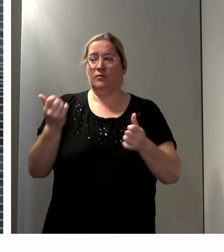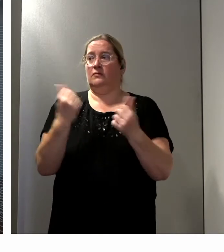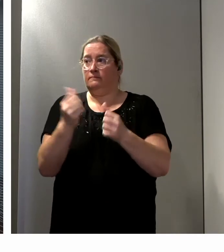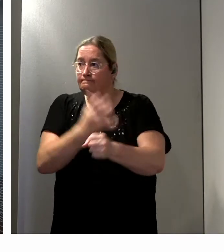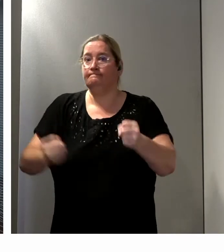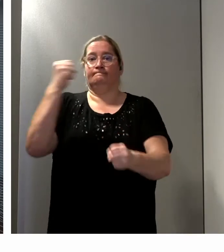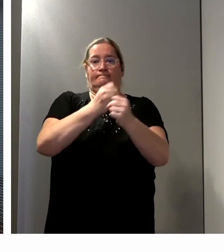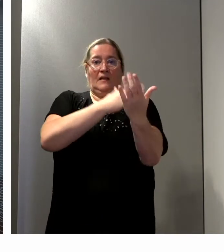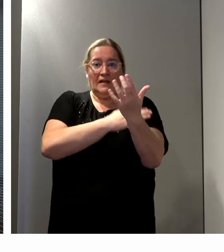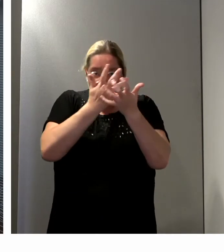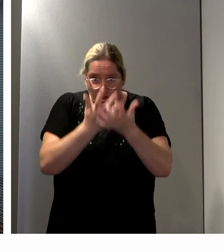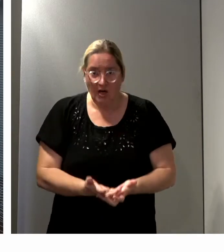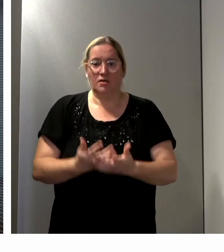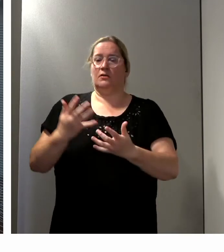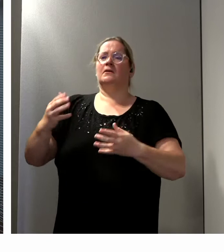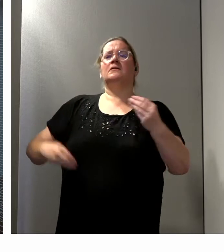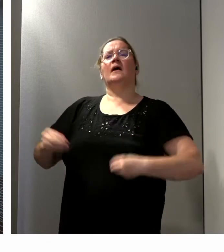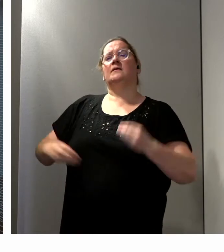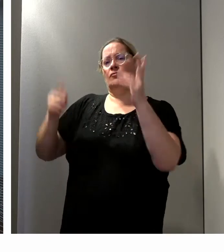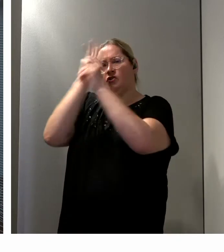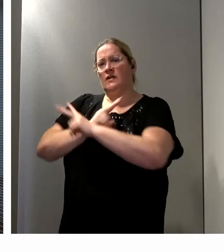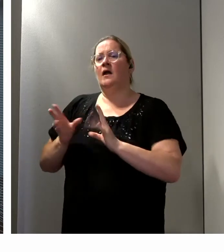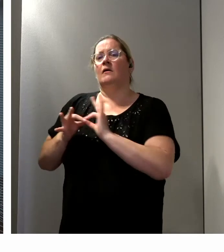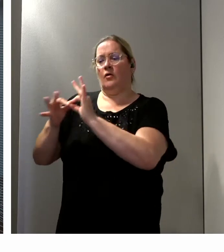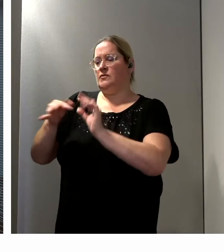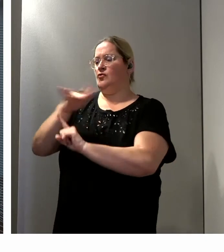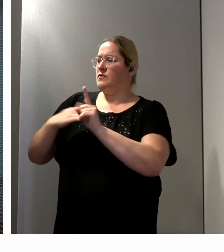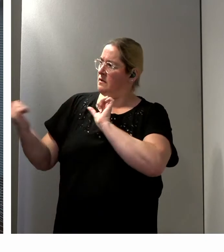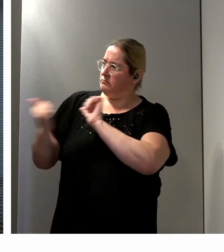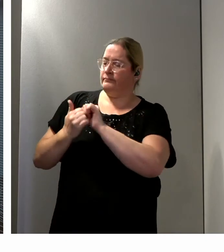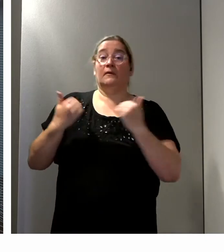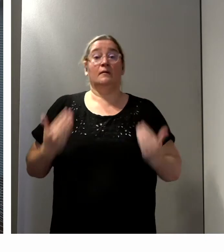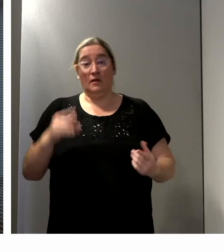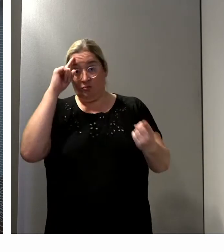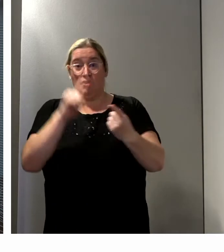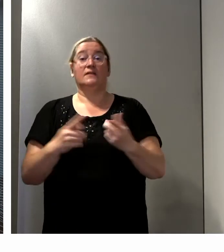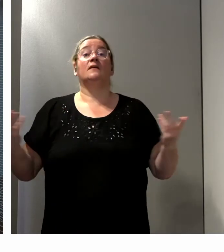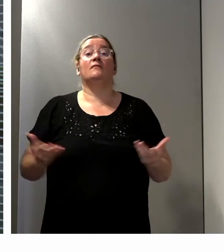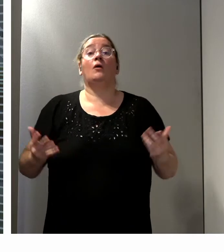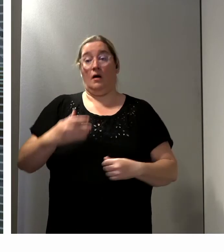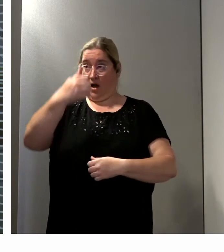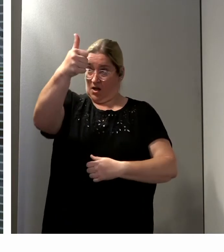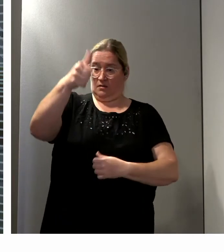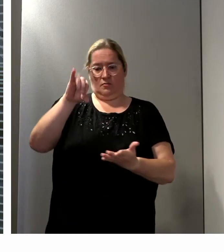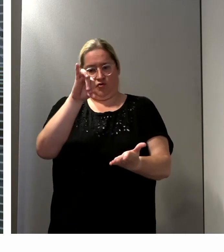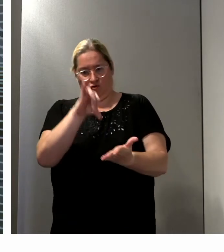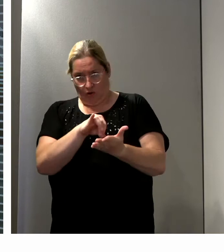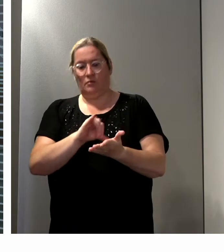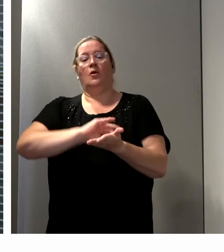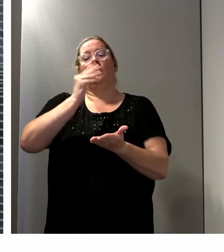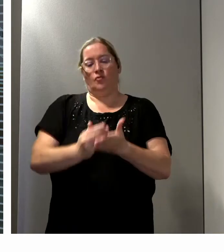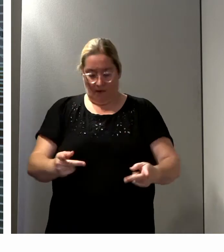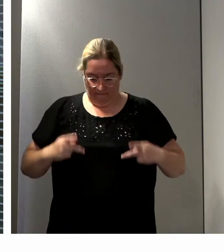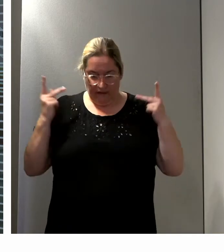cahier des charges avec, comme dire, la Direction générale de la cohésion sociale. Et aujourd'hui, l'objectif, c'est qu'il y ait un centre ressources à la